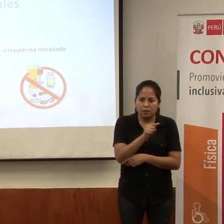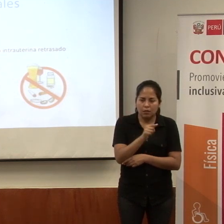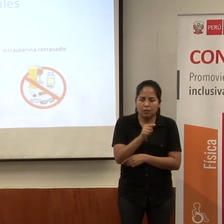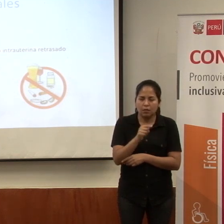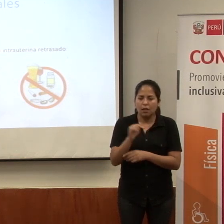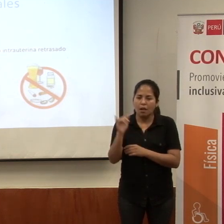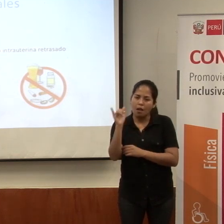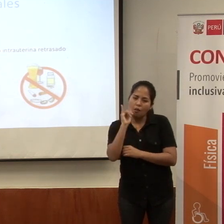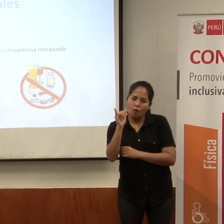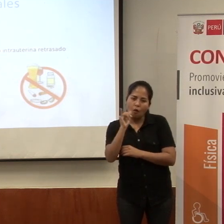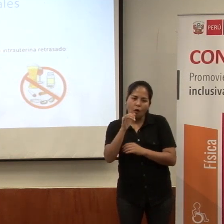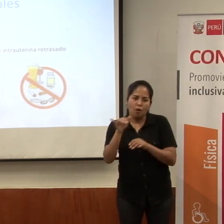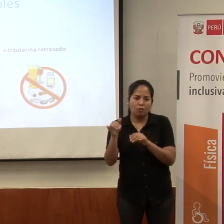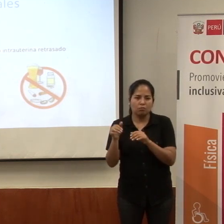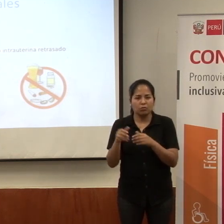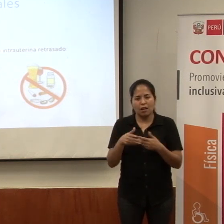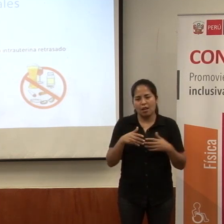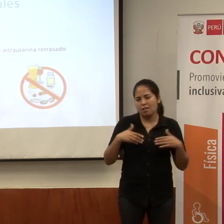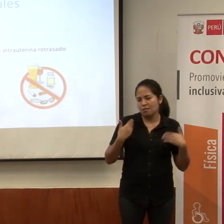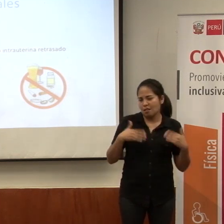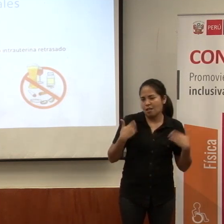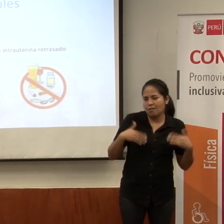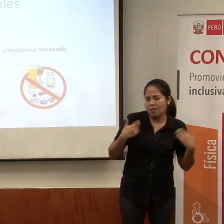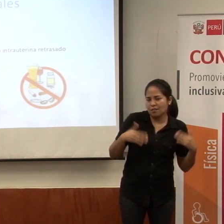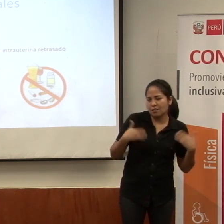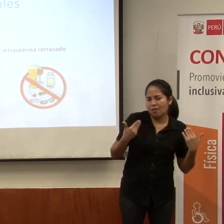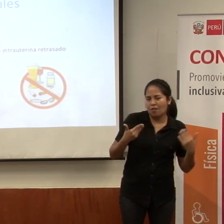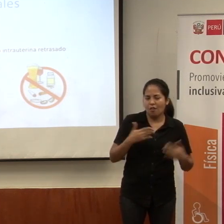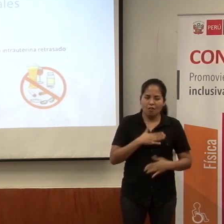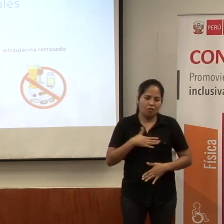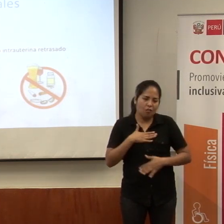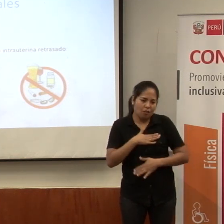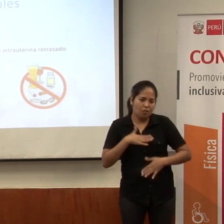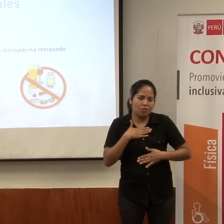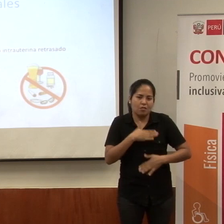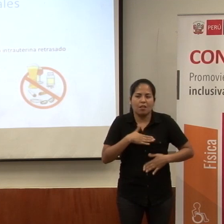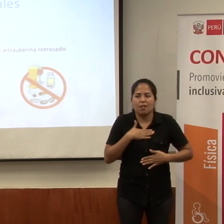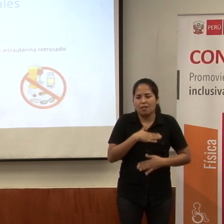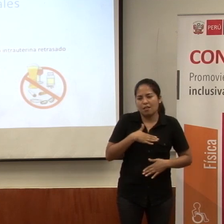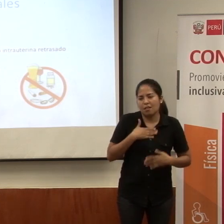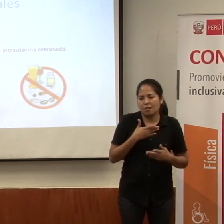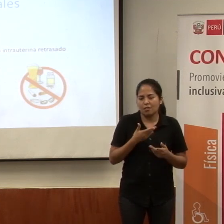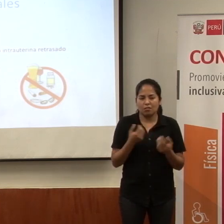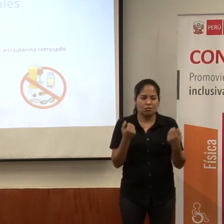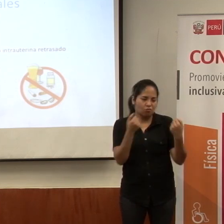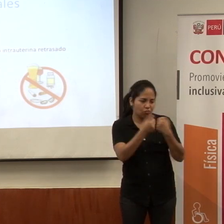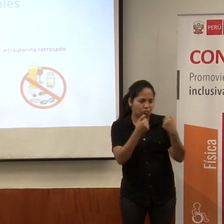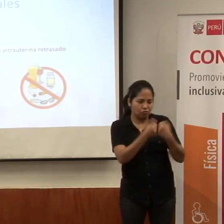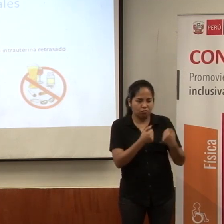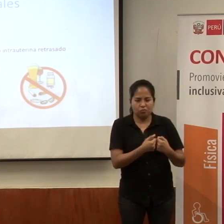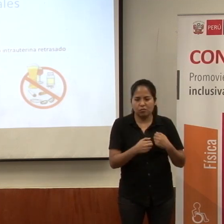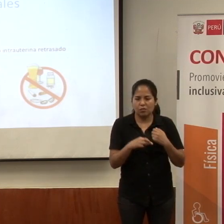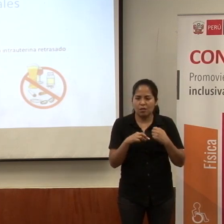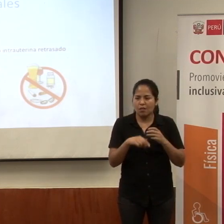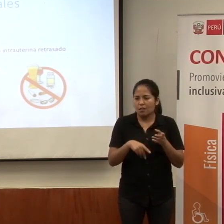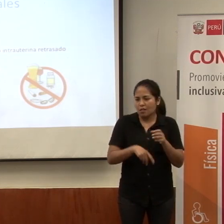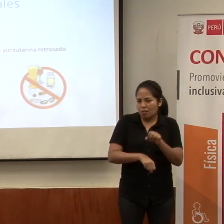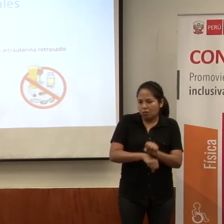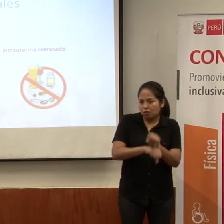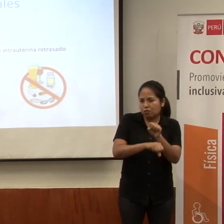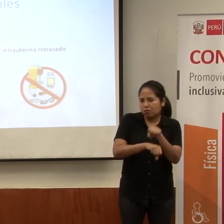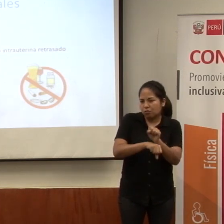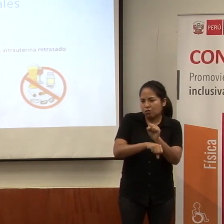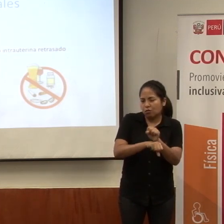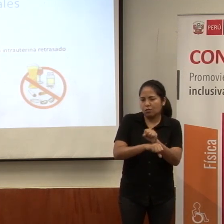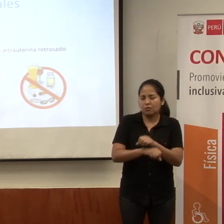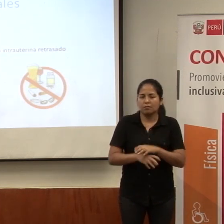relacionamos el alcohol con el fútbol, con nuestra celebración, con nuestra nacionalidad y nos andamos peleando con el otro país. Y yo no digo que eso esté